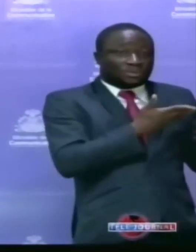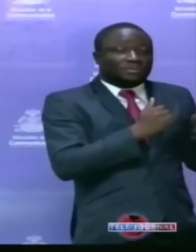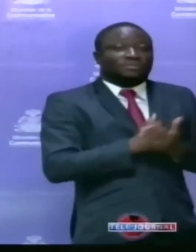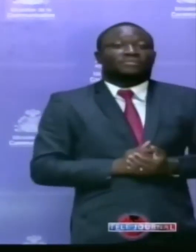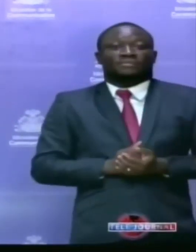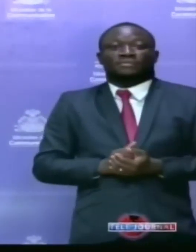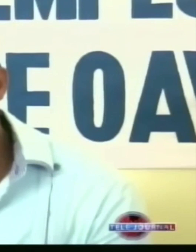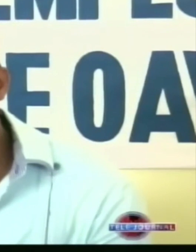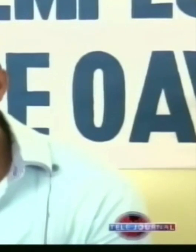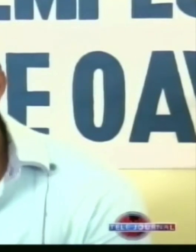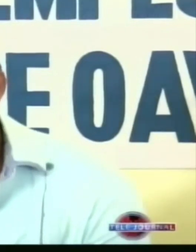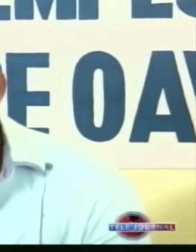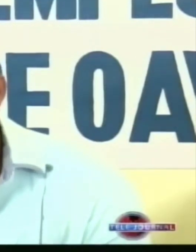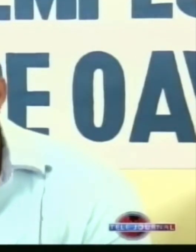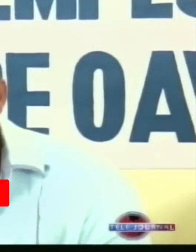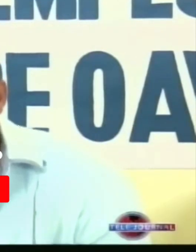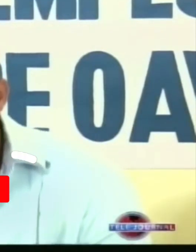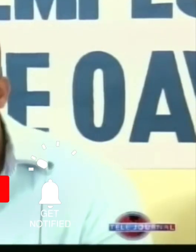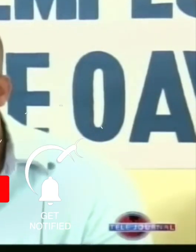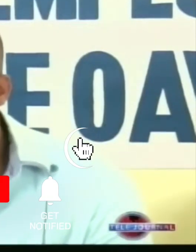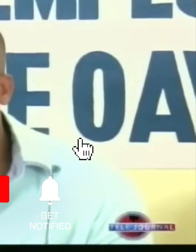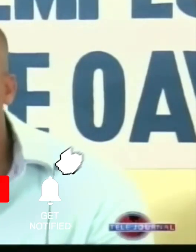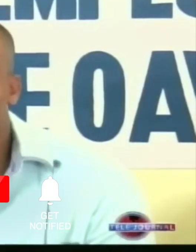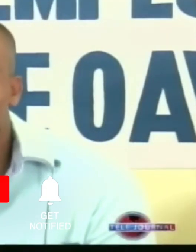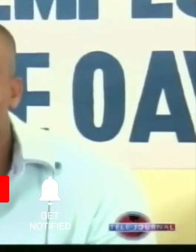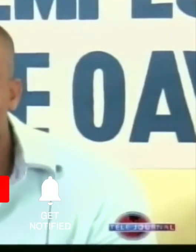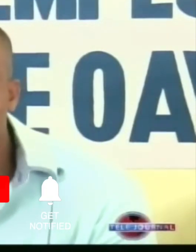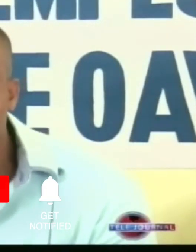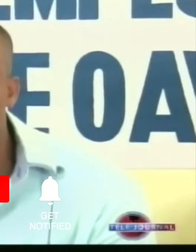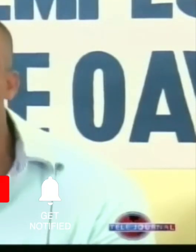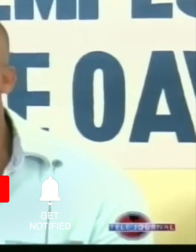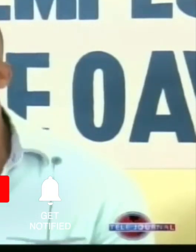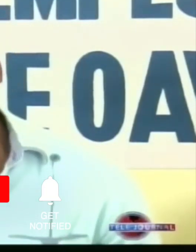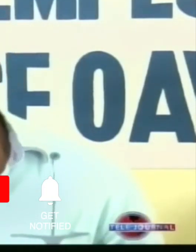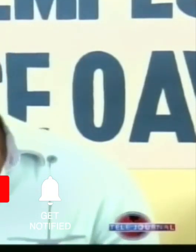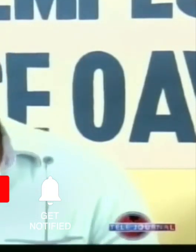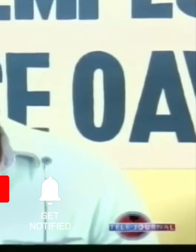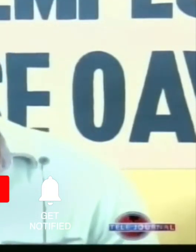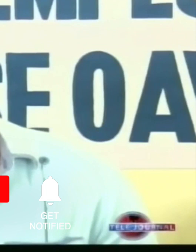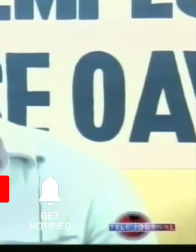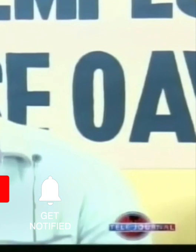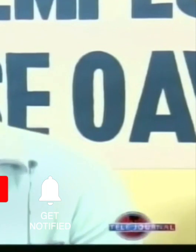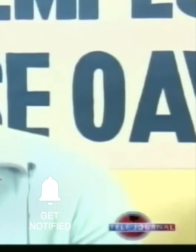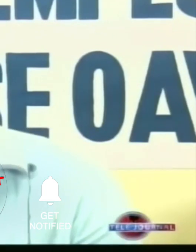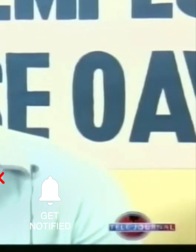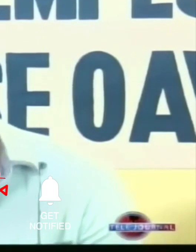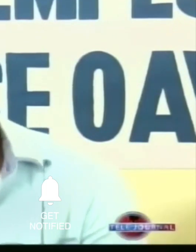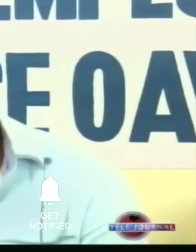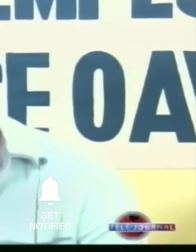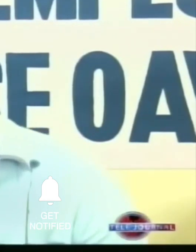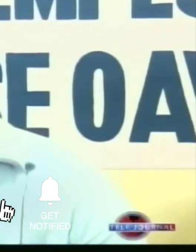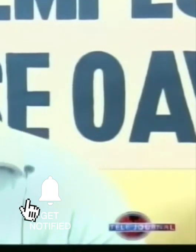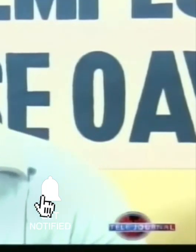yo comme ça doit. Et l'autre information nous gen pour syndicat employé ou AVCT yo souhaité gen un passé mais qui fait dans loi qui t'est créé pour